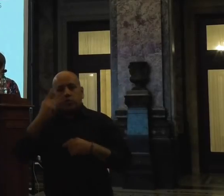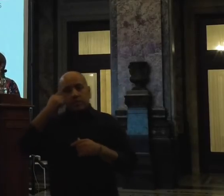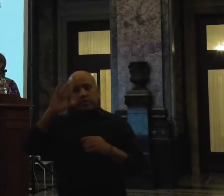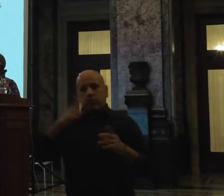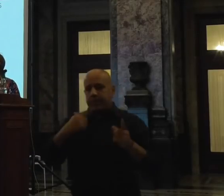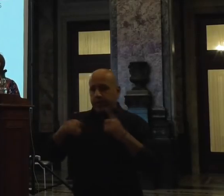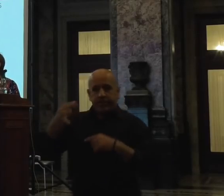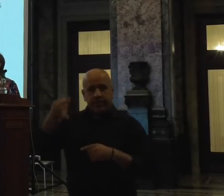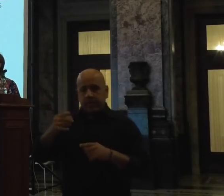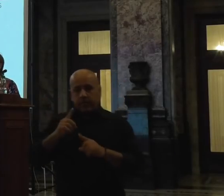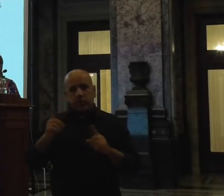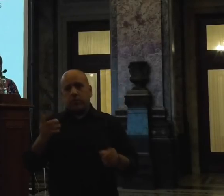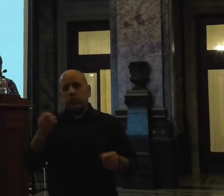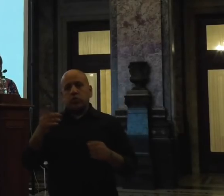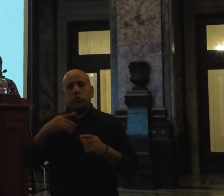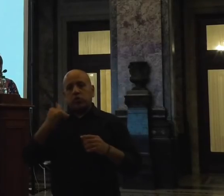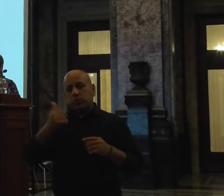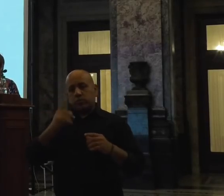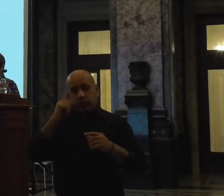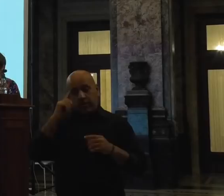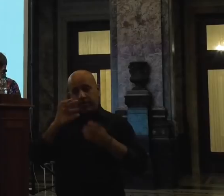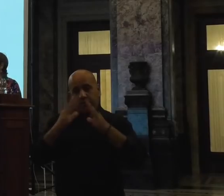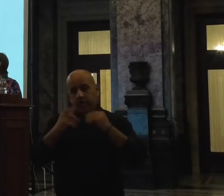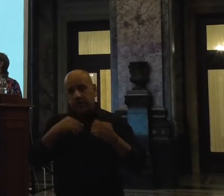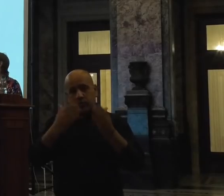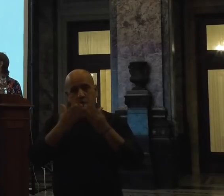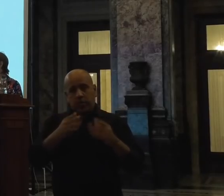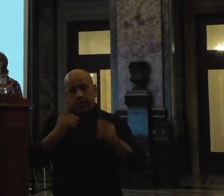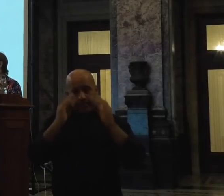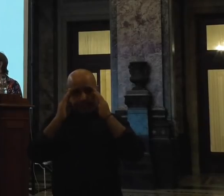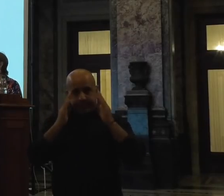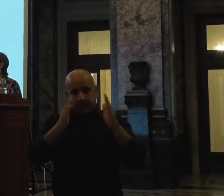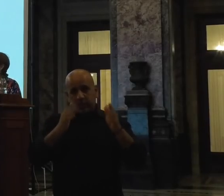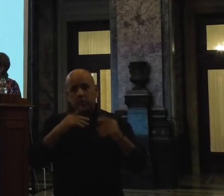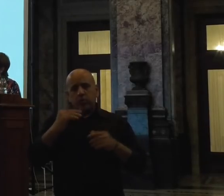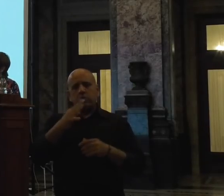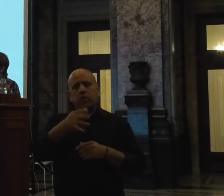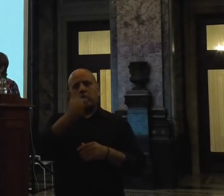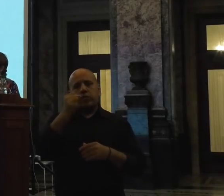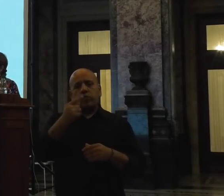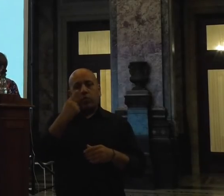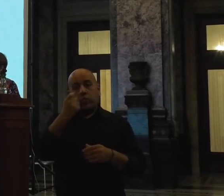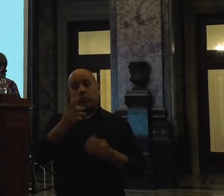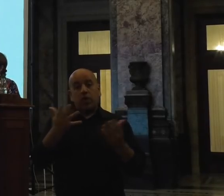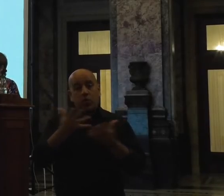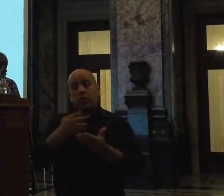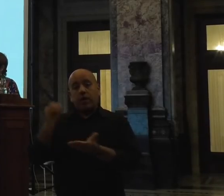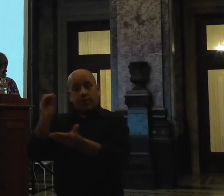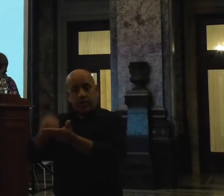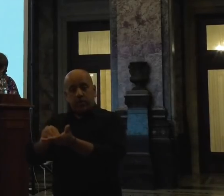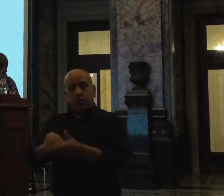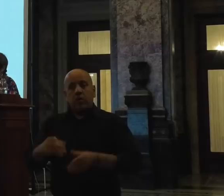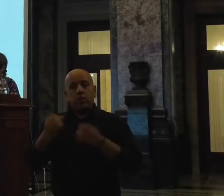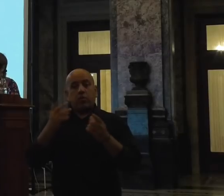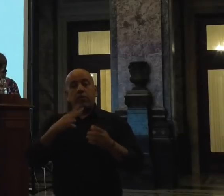cierto. Nosotros tuvimos una línea de investigación básica donde descubrimos algo que ahora lo estamos aplicando